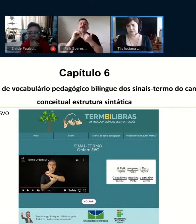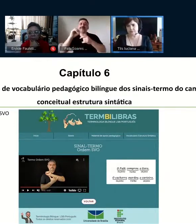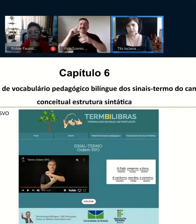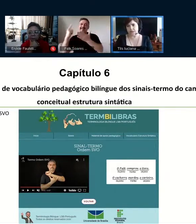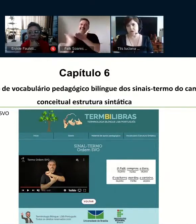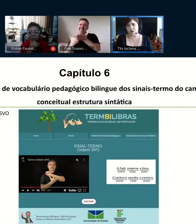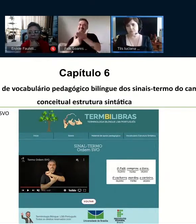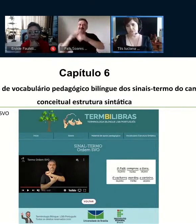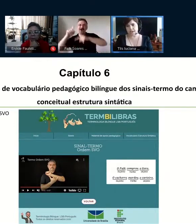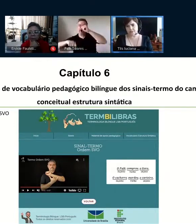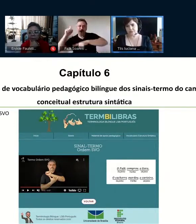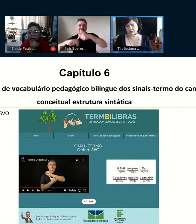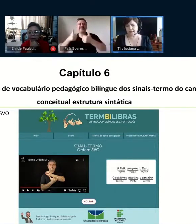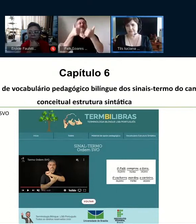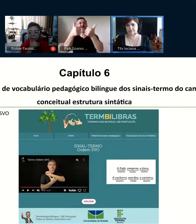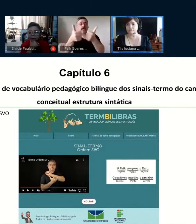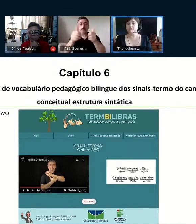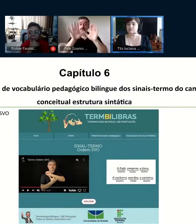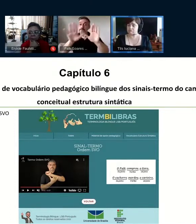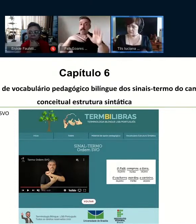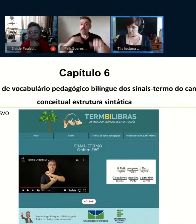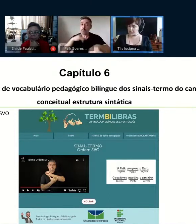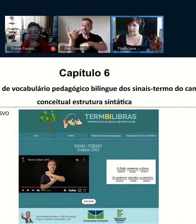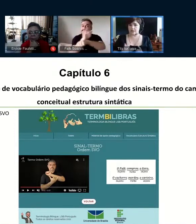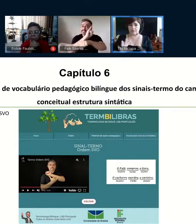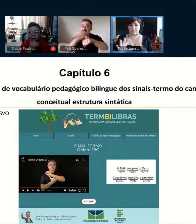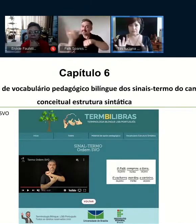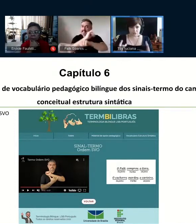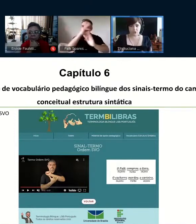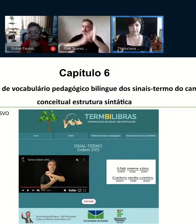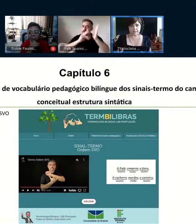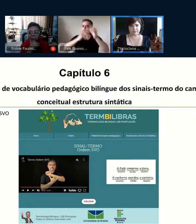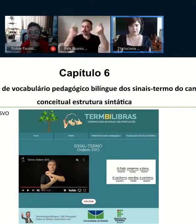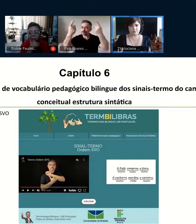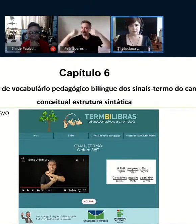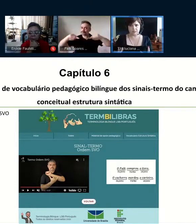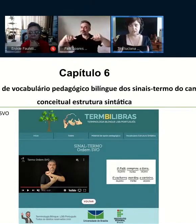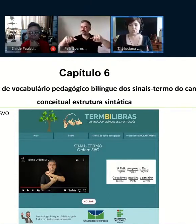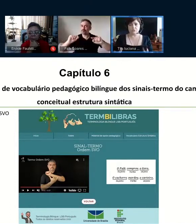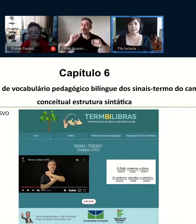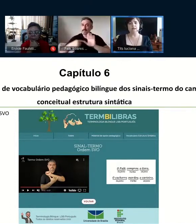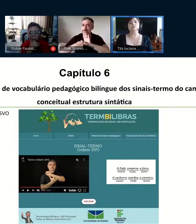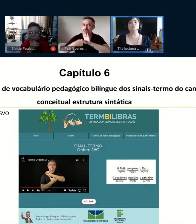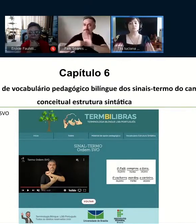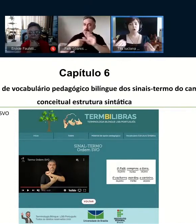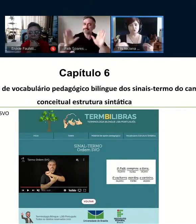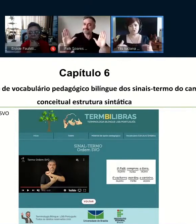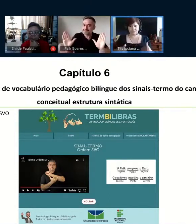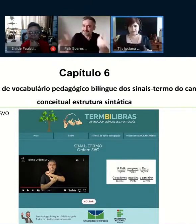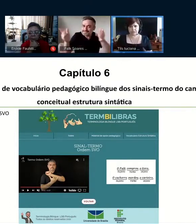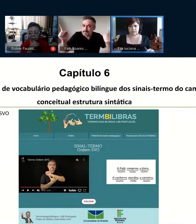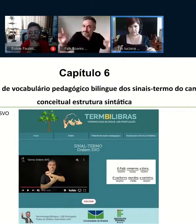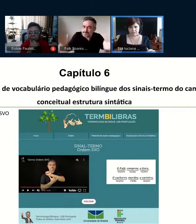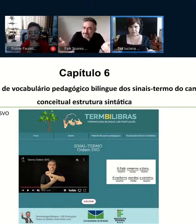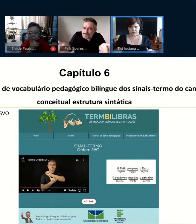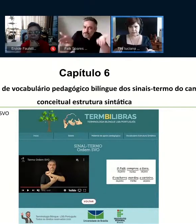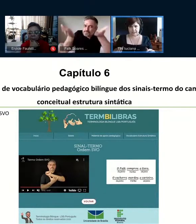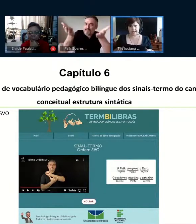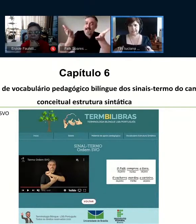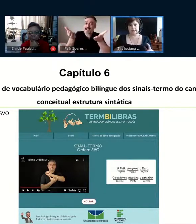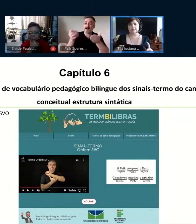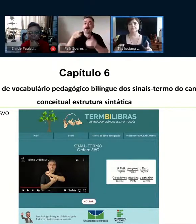verbo. Objeto, o livro. Ok, funcionou dessa forma. No entanto,